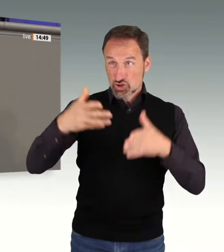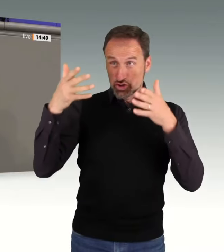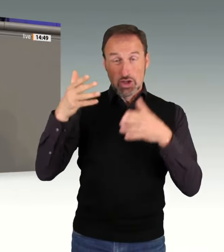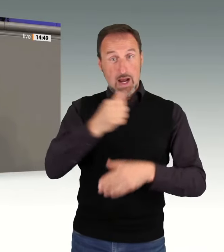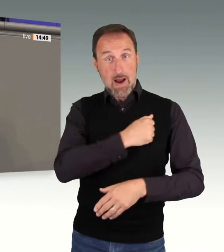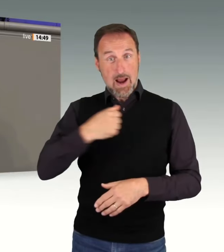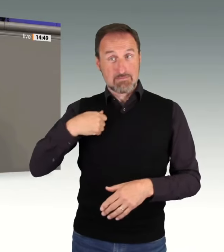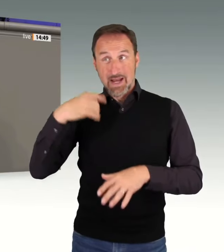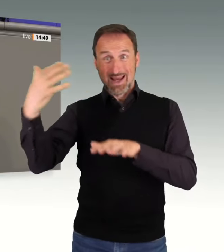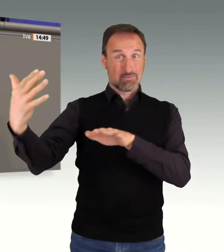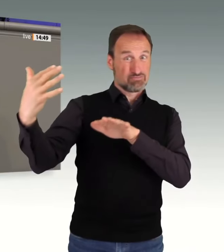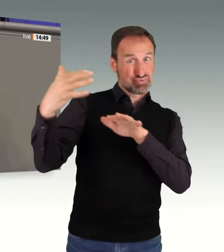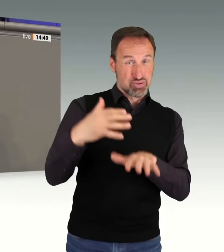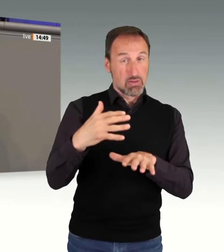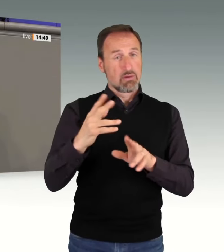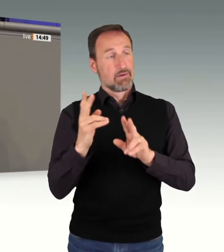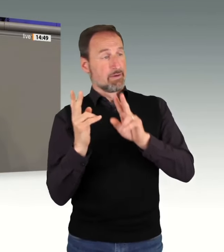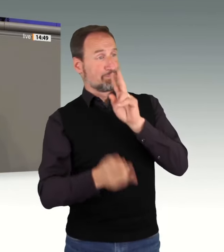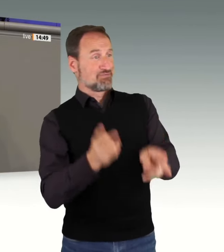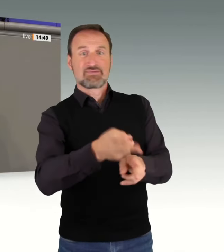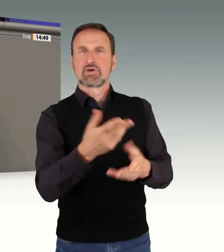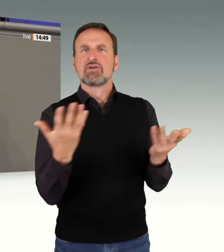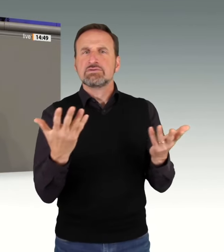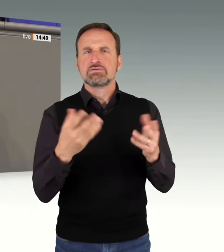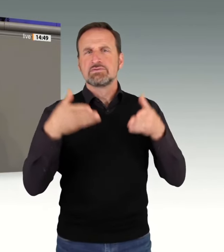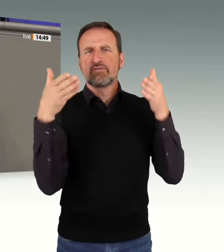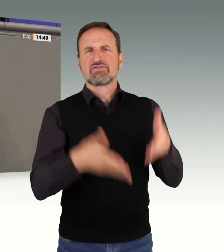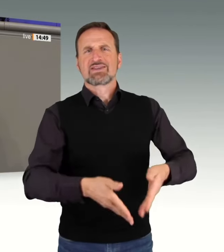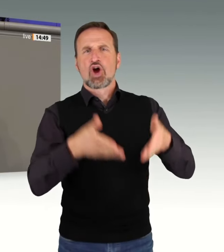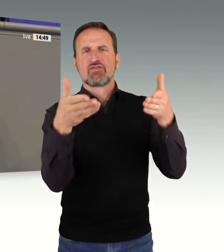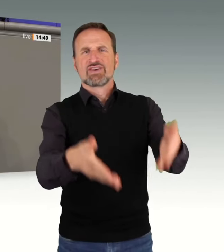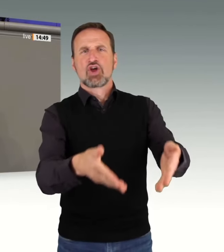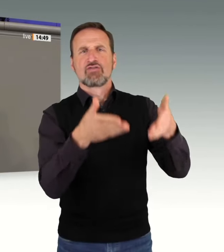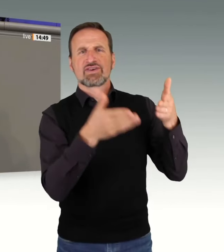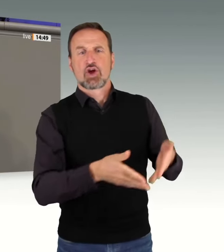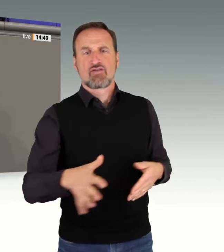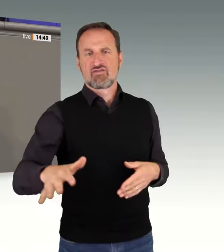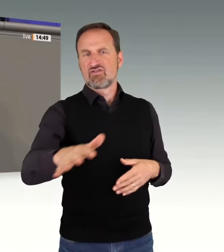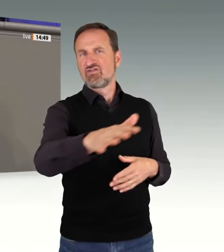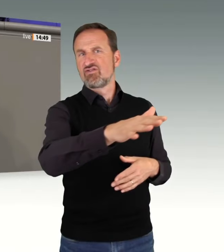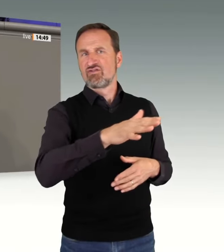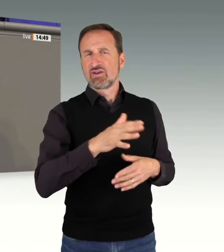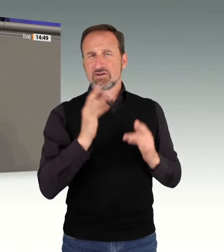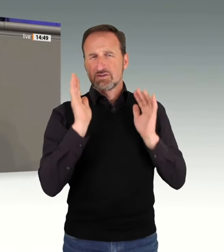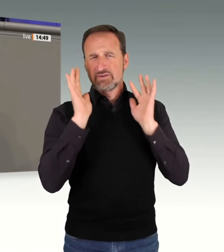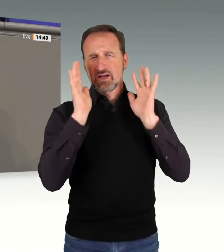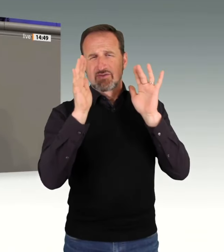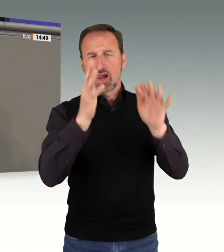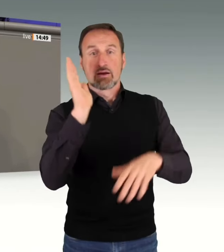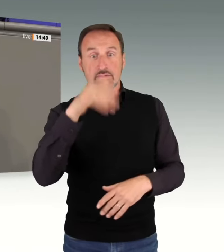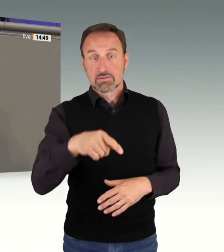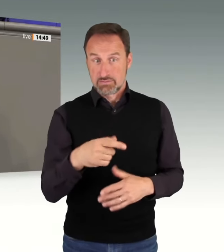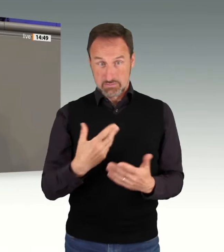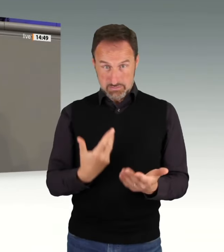dem russischen Armee lassen. Es kann nicht jemand in Moskau da geschützt